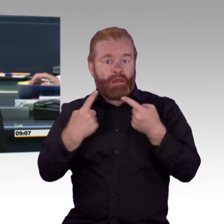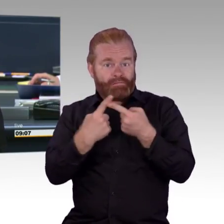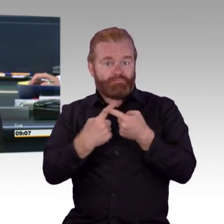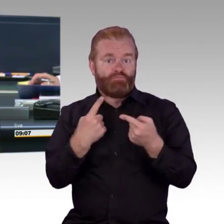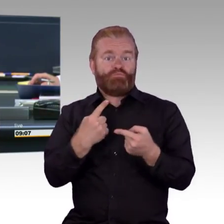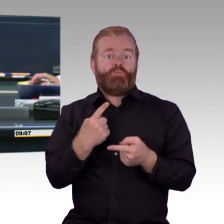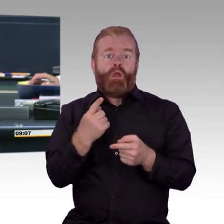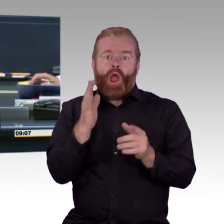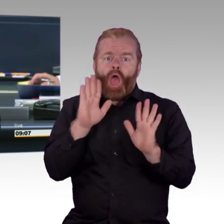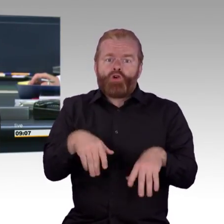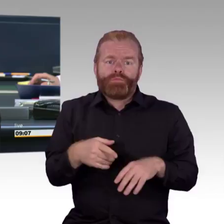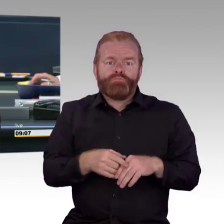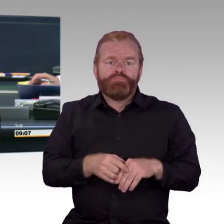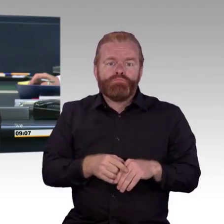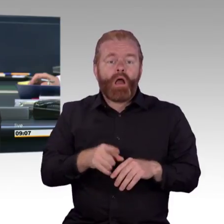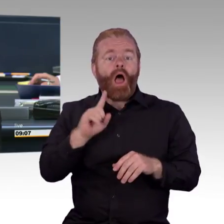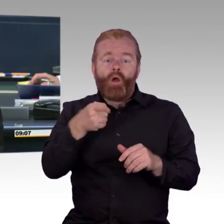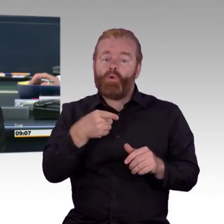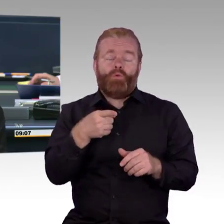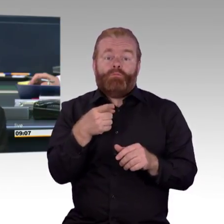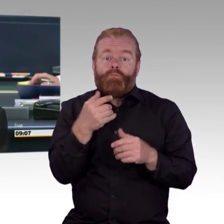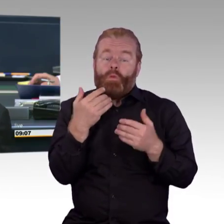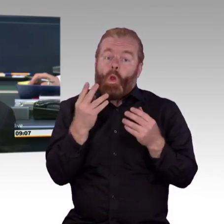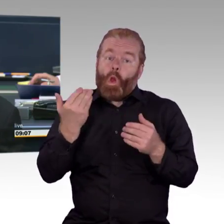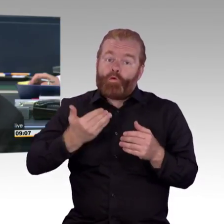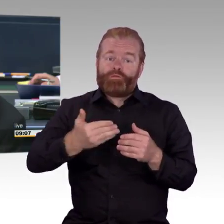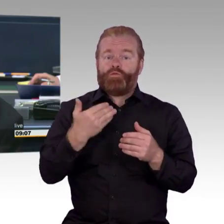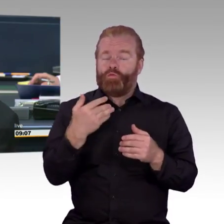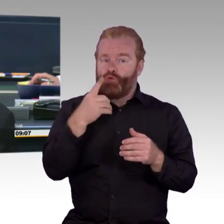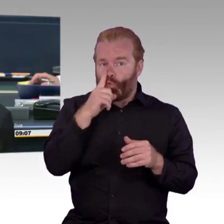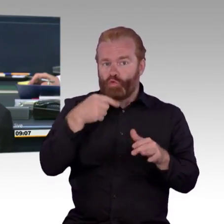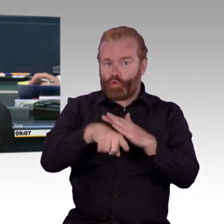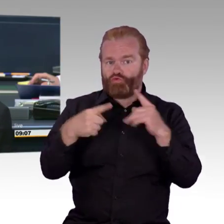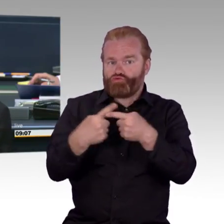und auch polemischer Streit. Wenn Sie mich weiter unterbrechen, rufe ich Sie zur Ordnung.